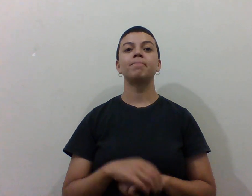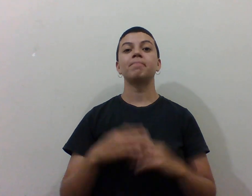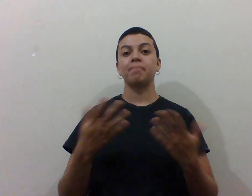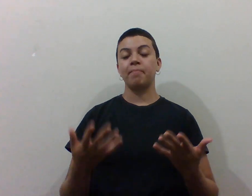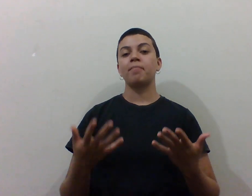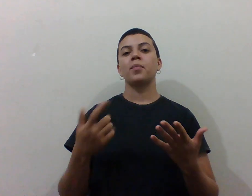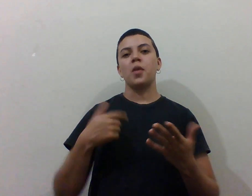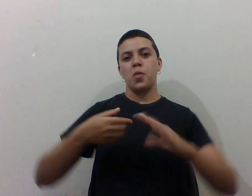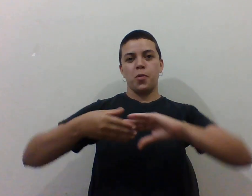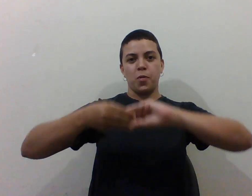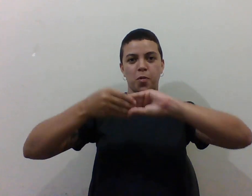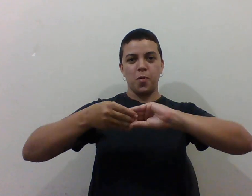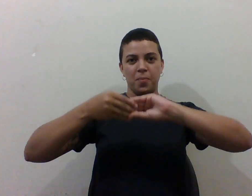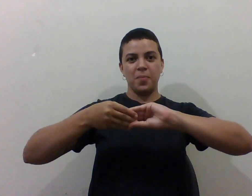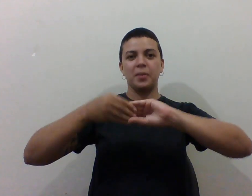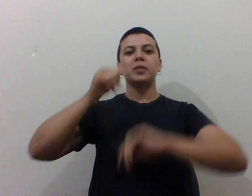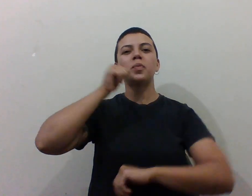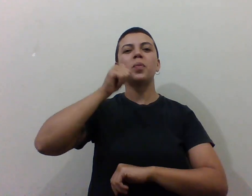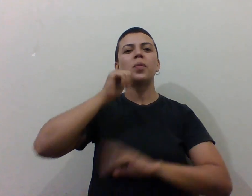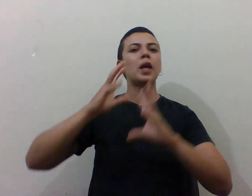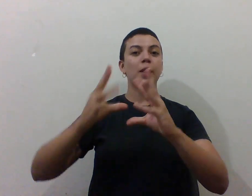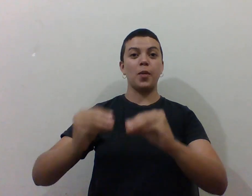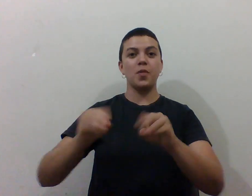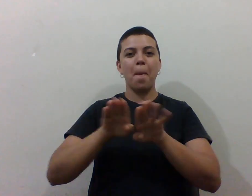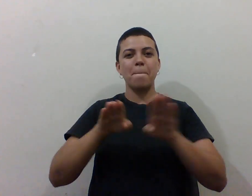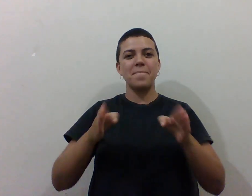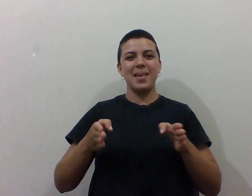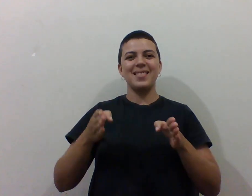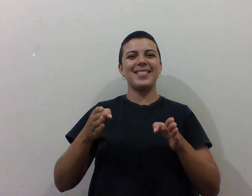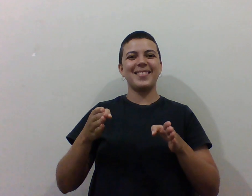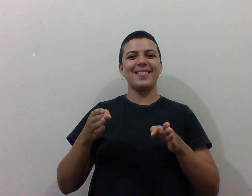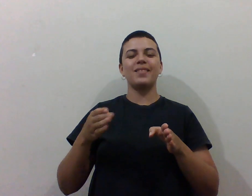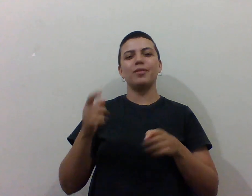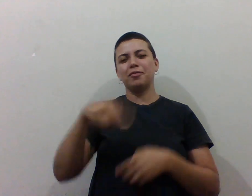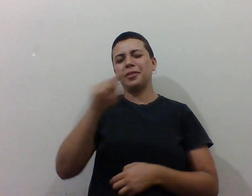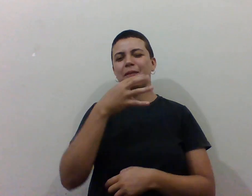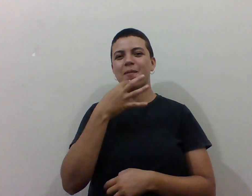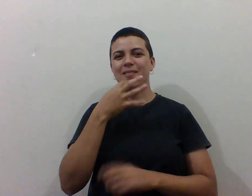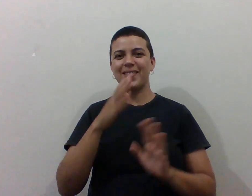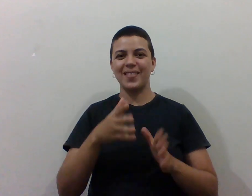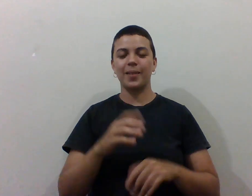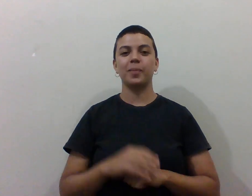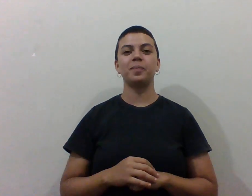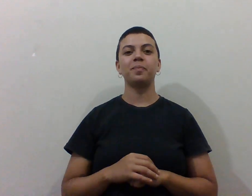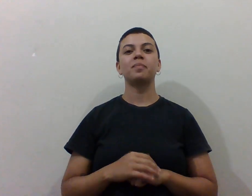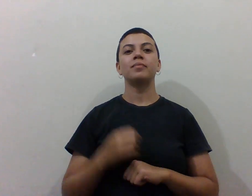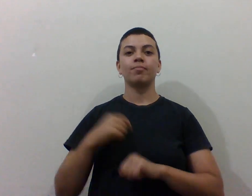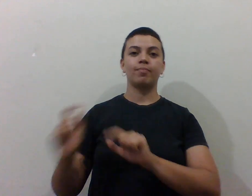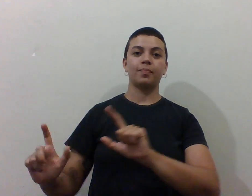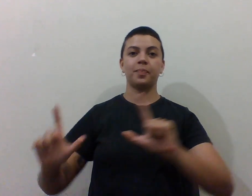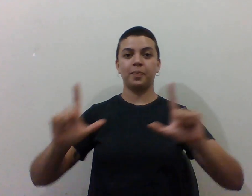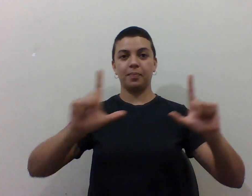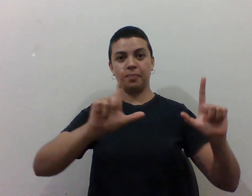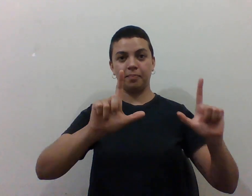anterior, mulheres incríveis e maravilhosas que nos acompanham pelo YouTube, eu vou dar início à minha exposição, vou tentar aqui fazer